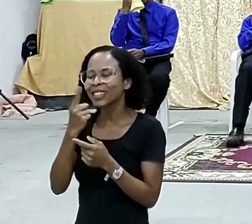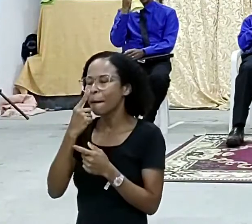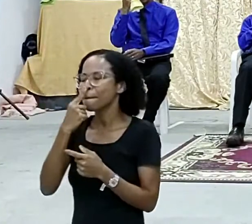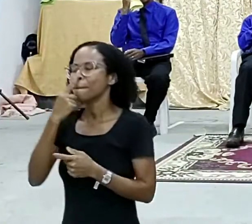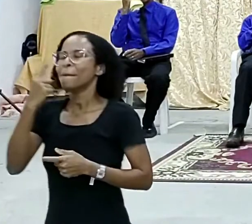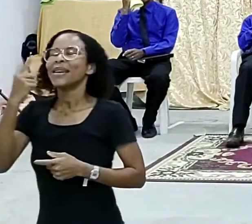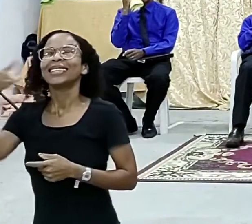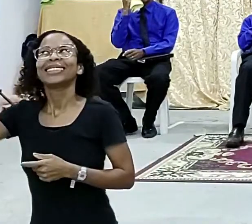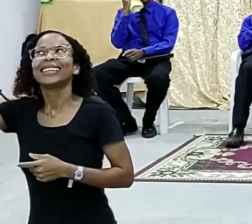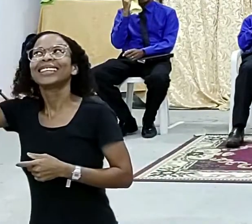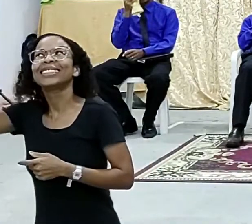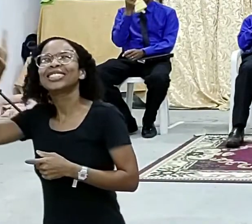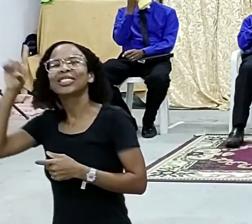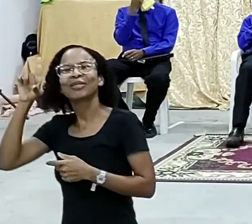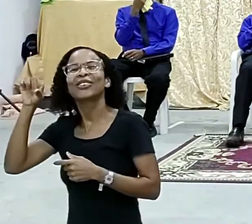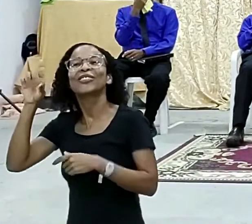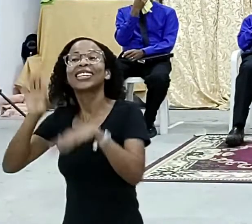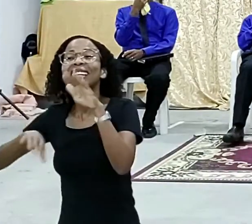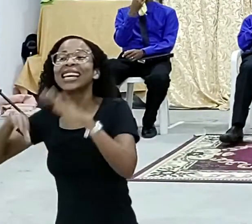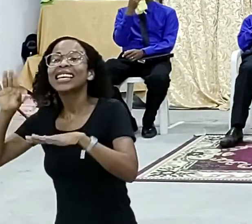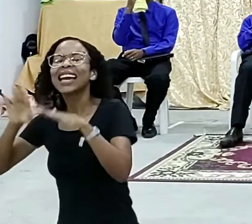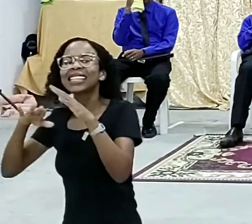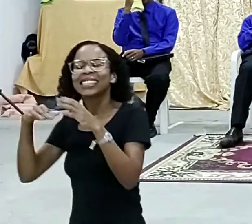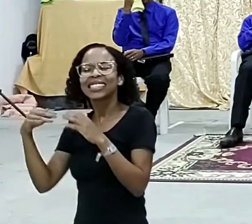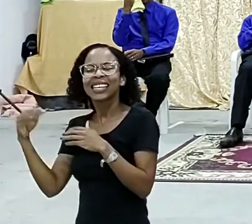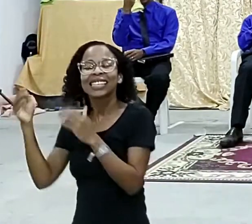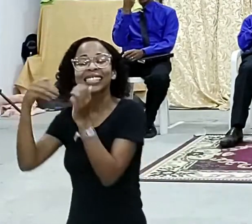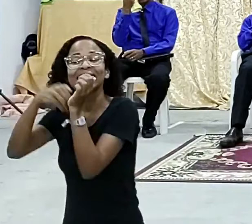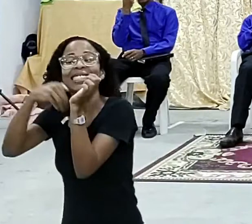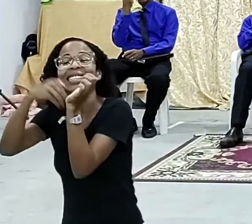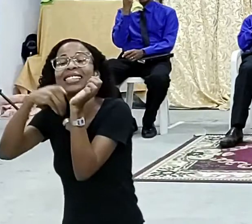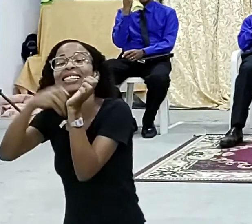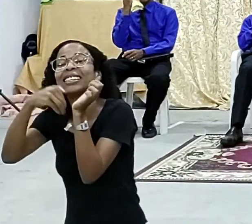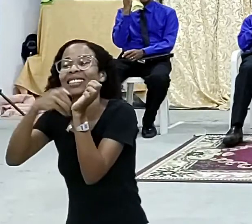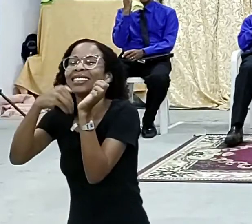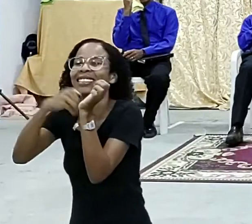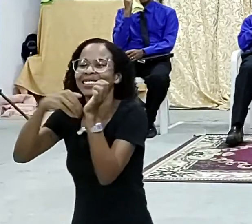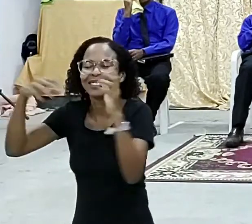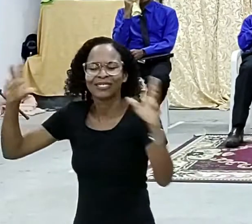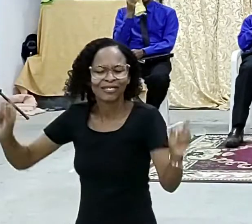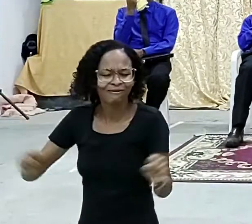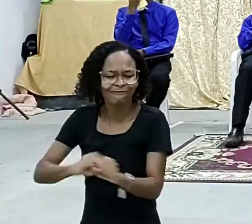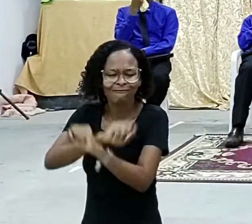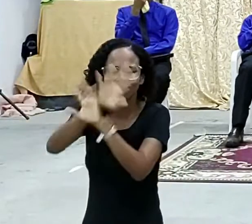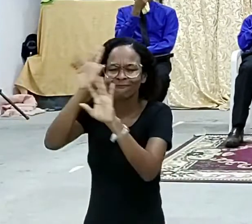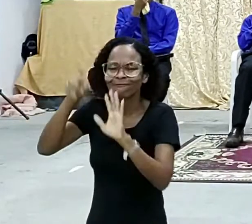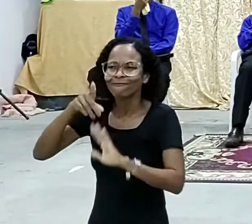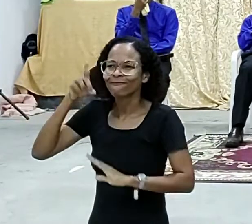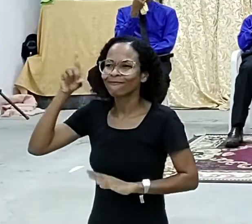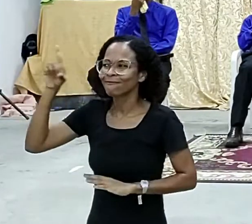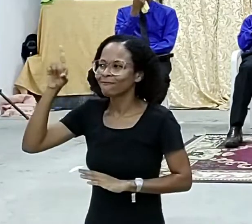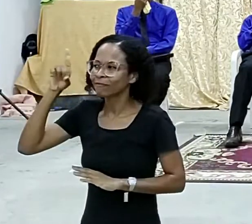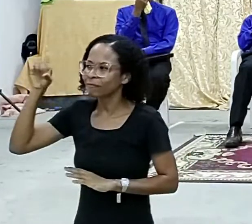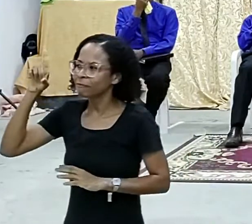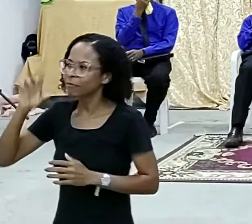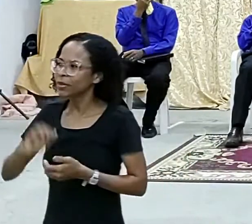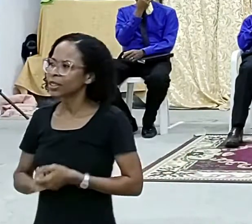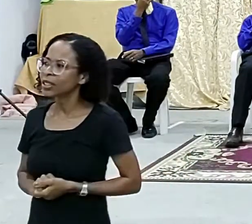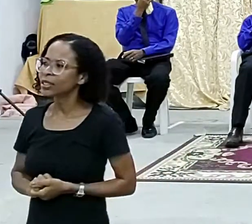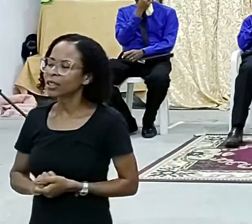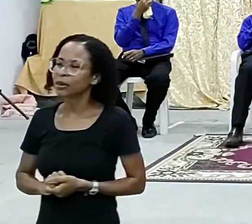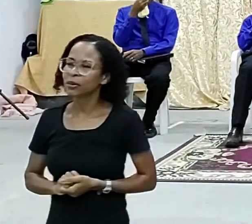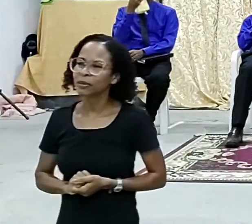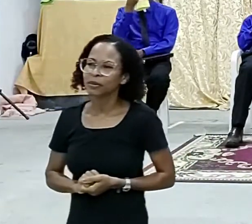vidas. Aleluia! Louvado seja o nome santo do Senhor para todo sempre. Meus irmãos